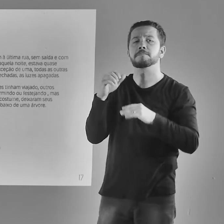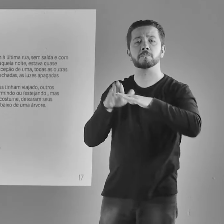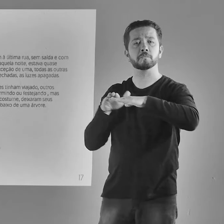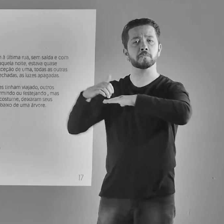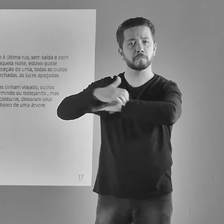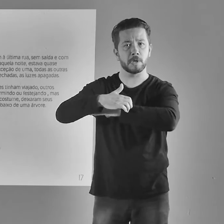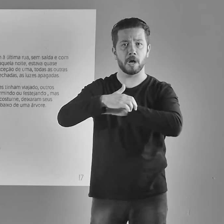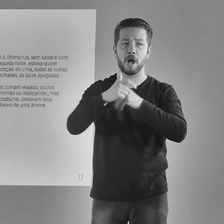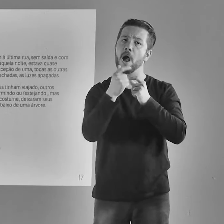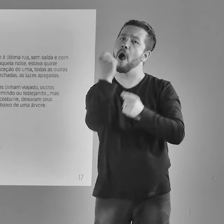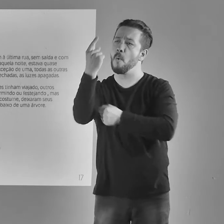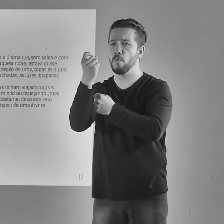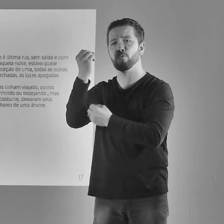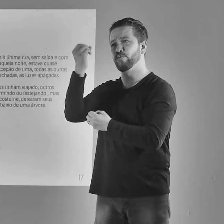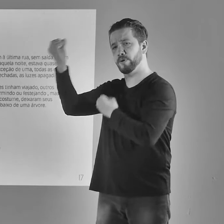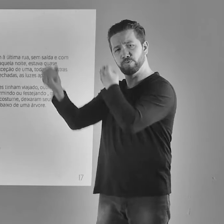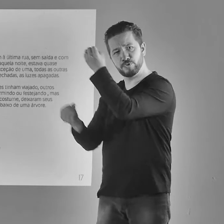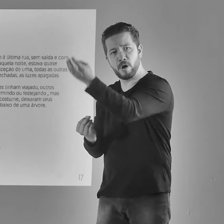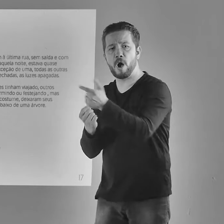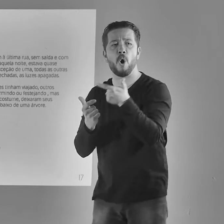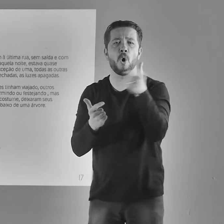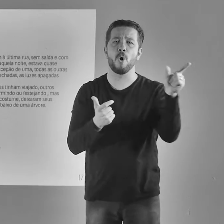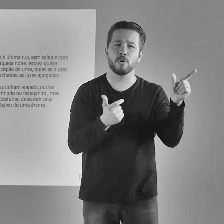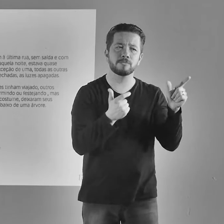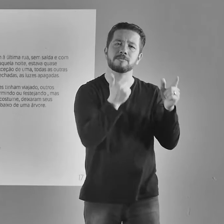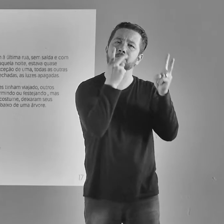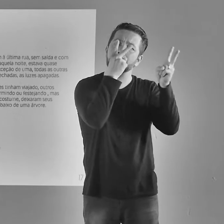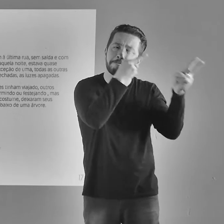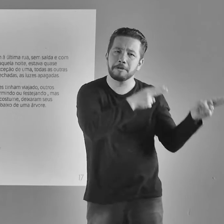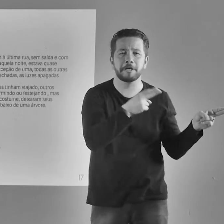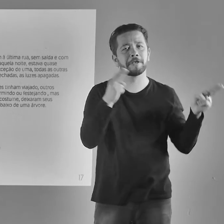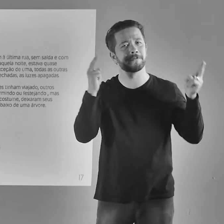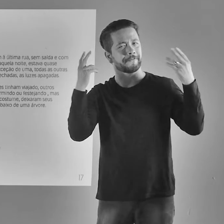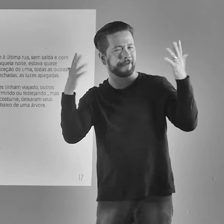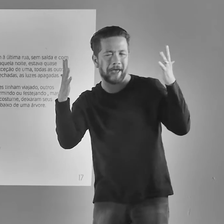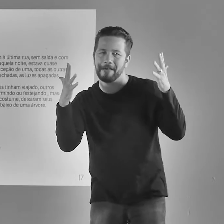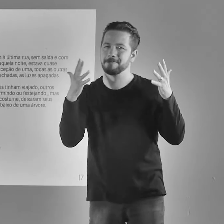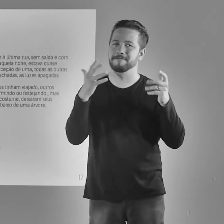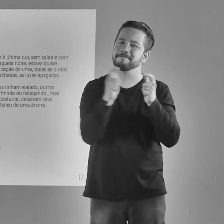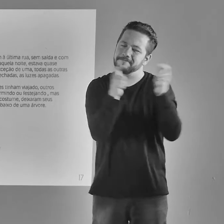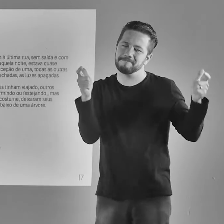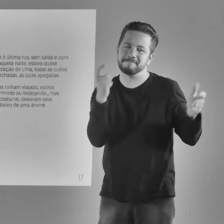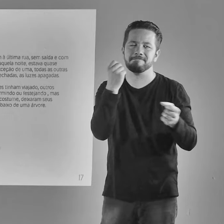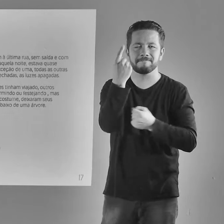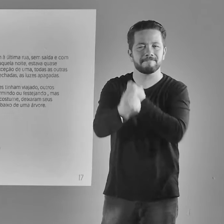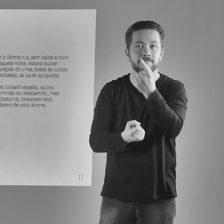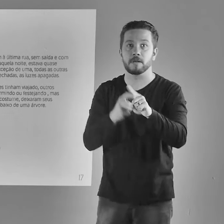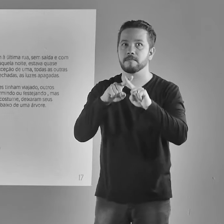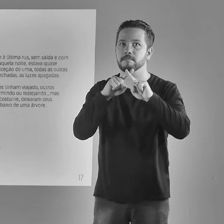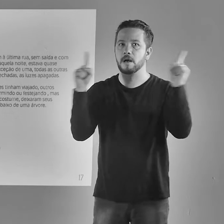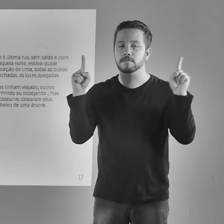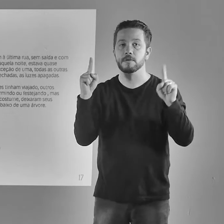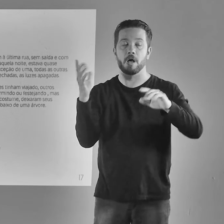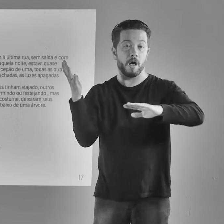Alguns moradores haviam viajado, outros deveriam estar dormindo ou festejando. Mas todos, como